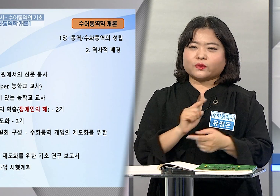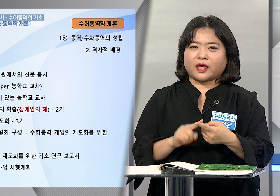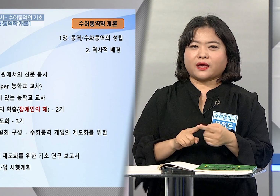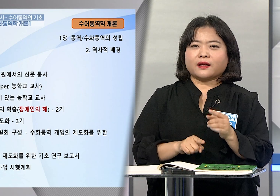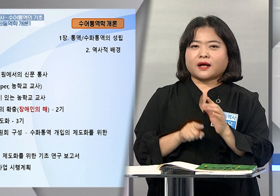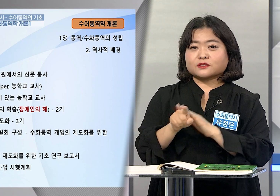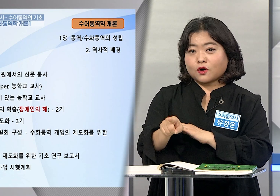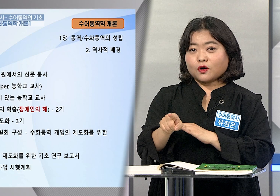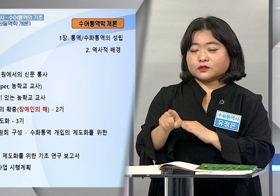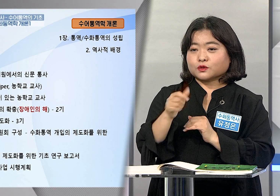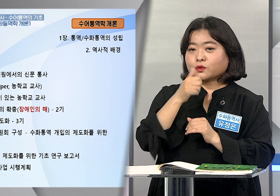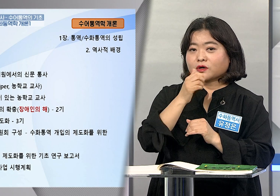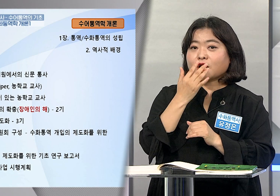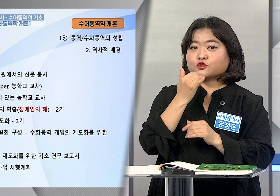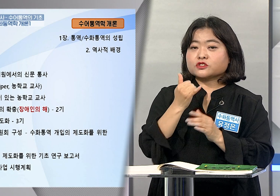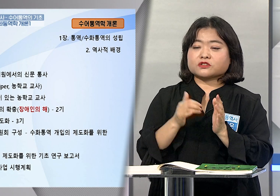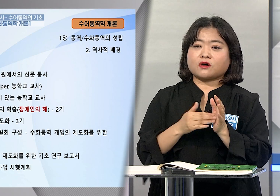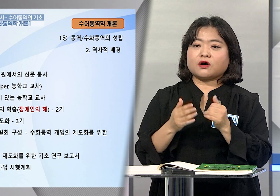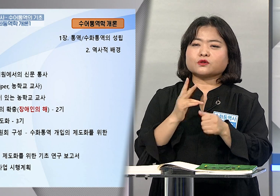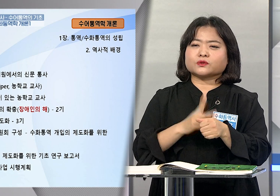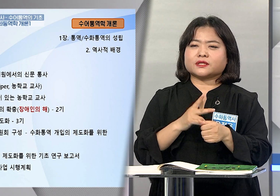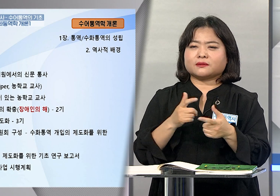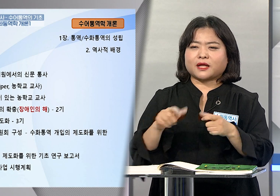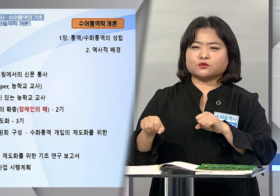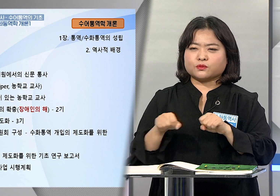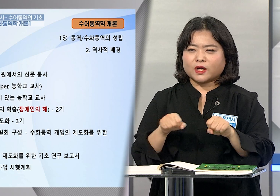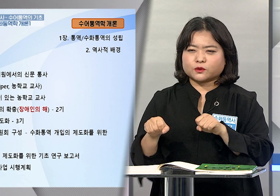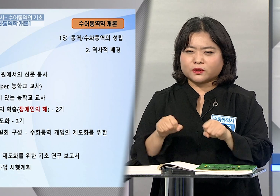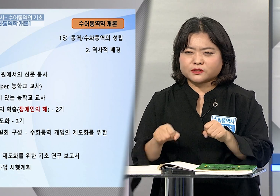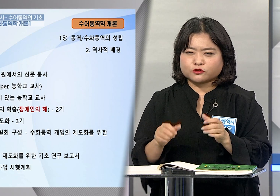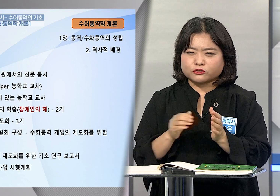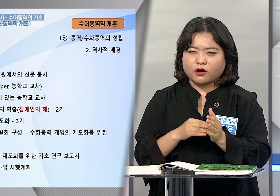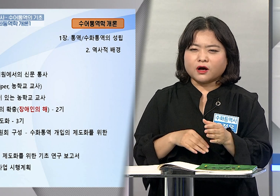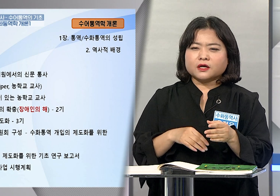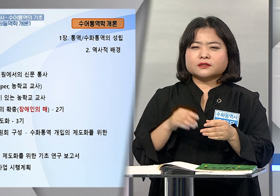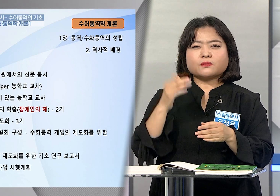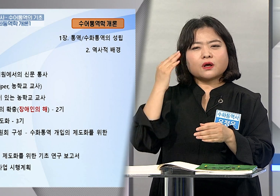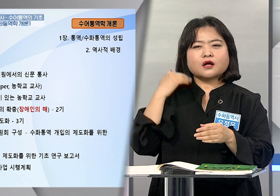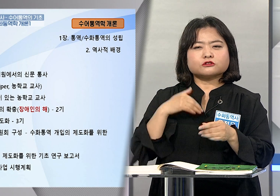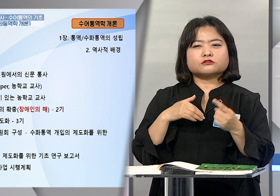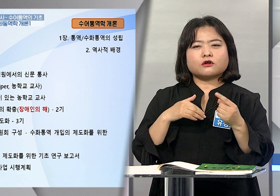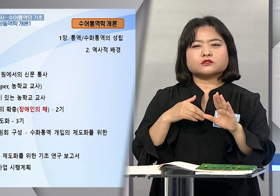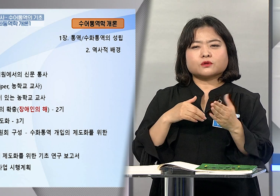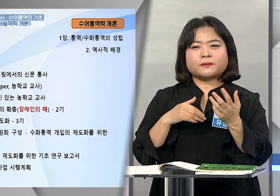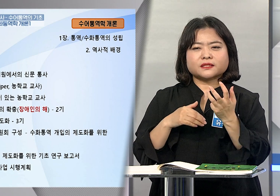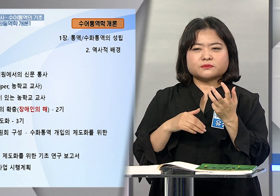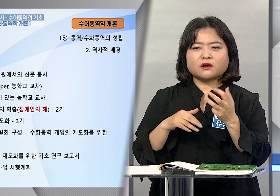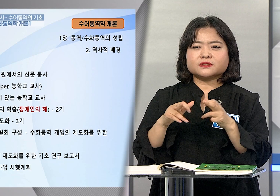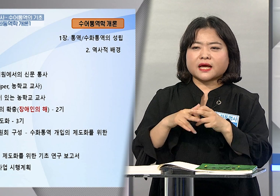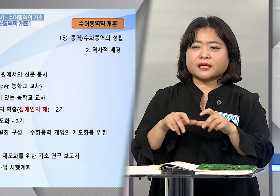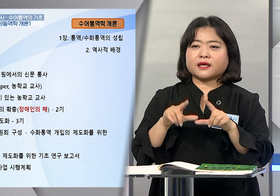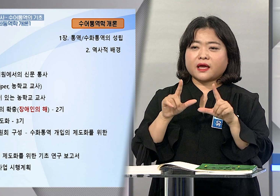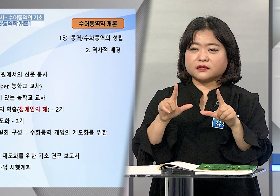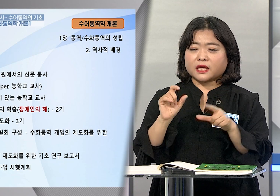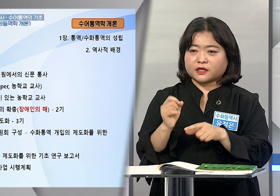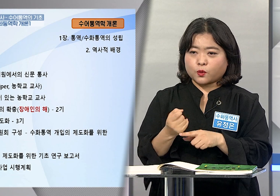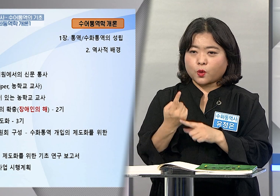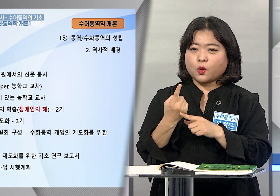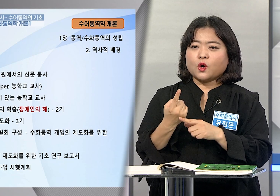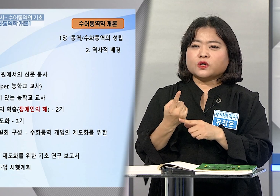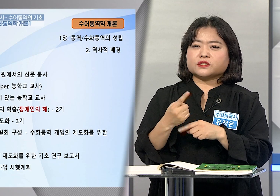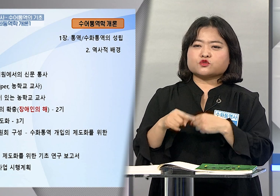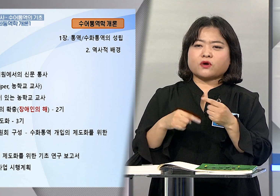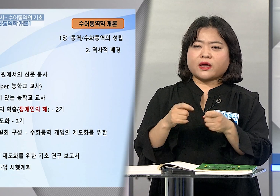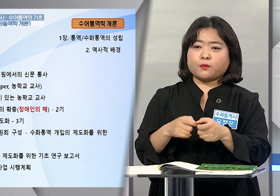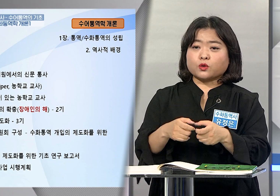자격이라도 가서 이제 통역을 할 수 있어서 교사들이 많이 활동을 했었고요. 그다음에 한국도 1980년 장애인의 해를